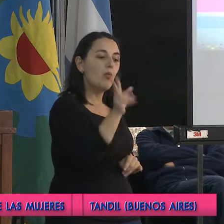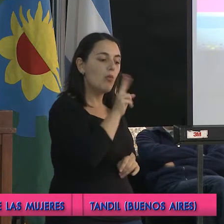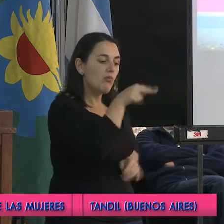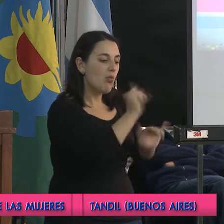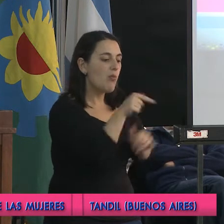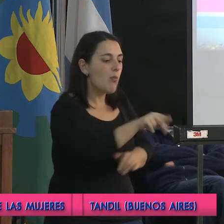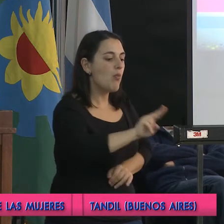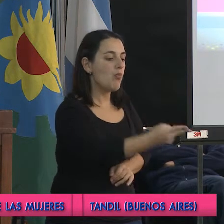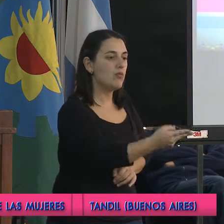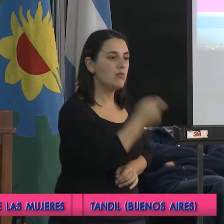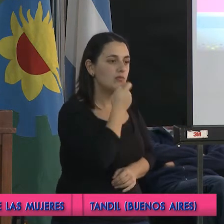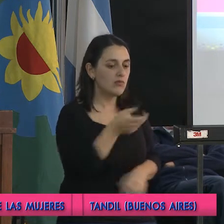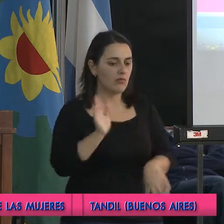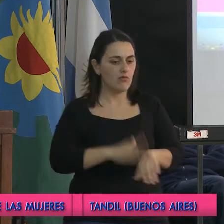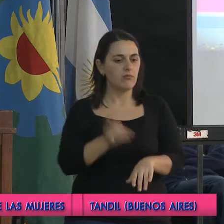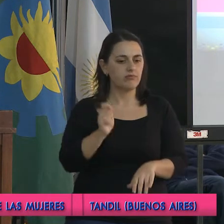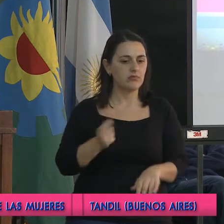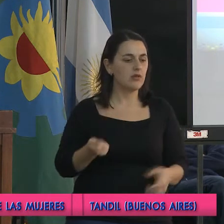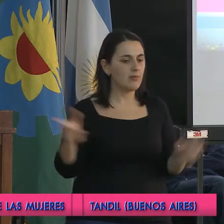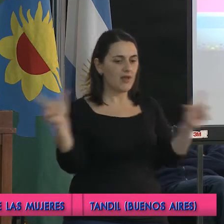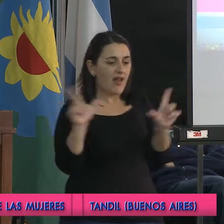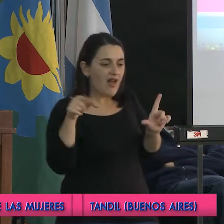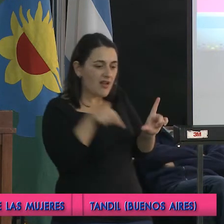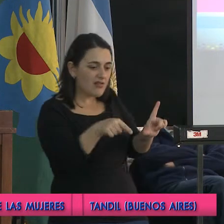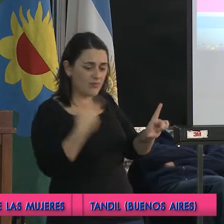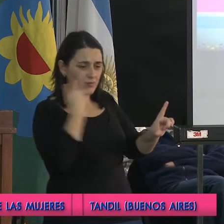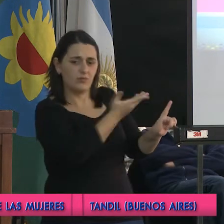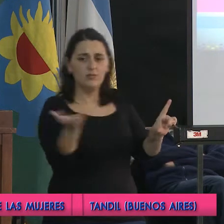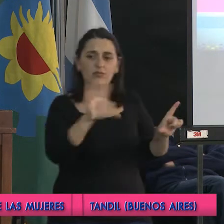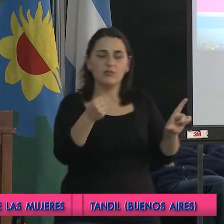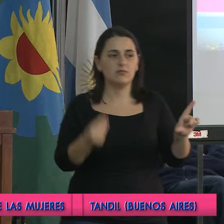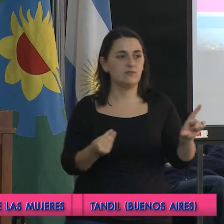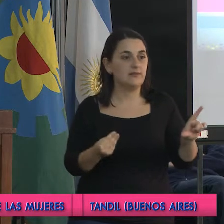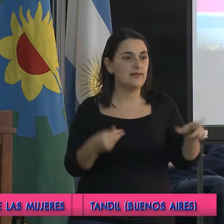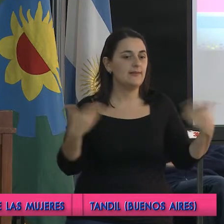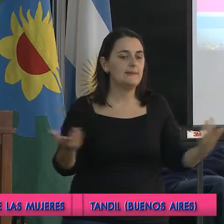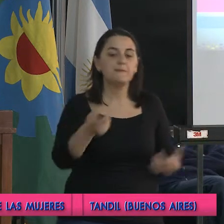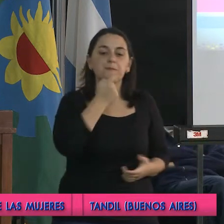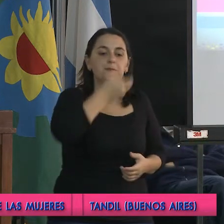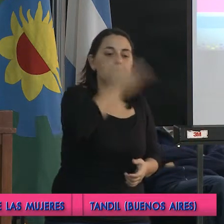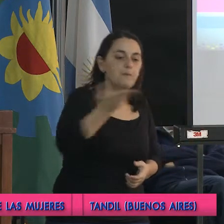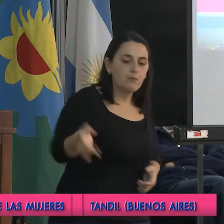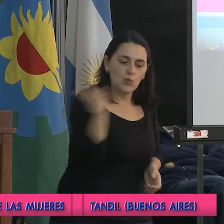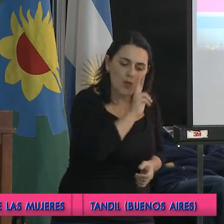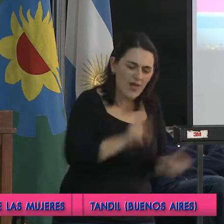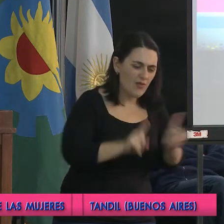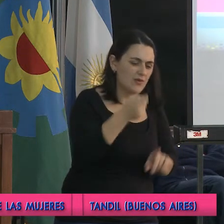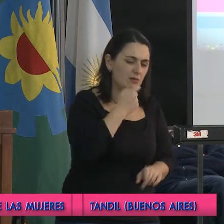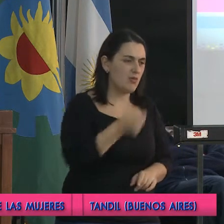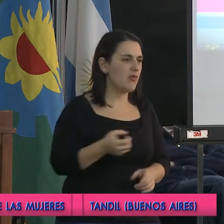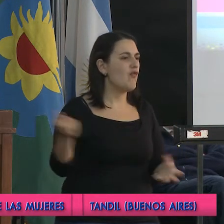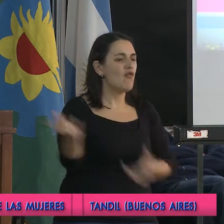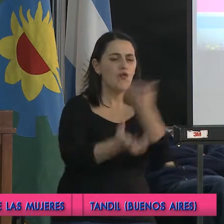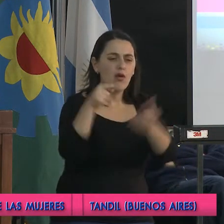que ver con el tratamiento mediático de la información del accidente, si tantas mujeres fueron quemadas, no tuvieron que